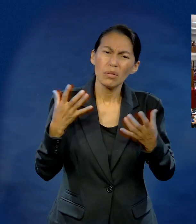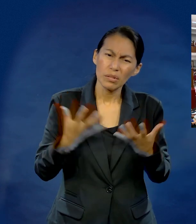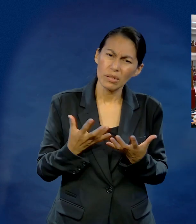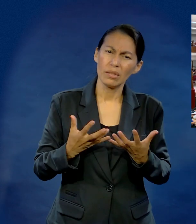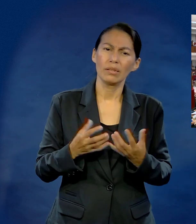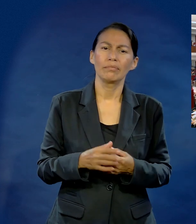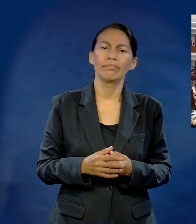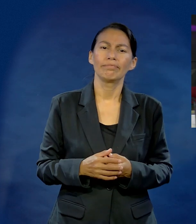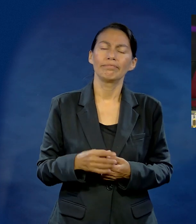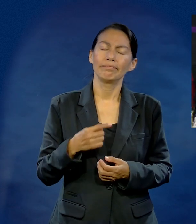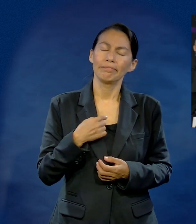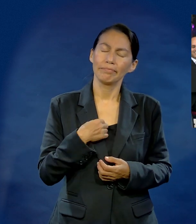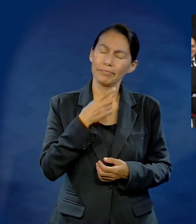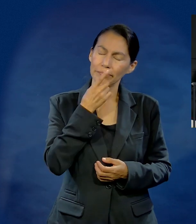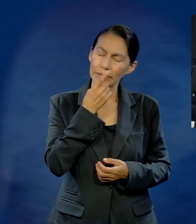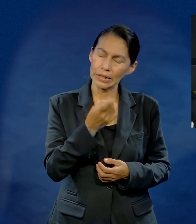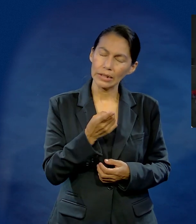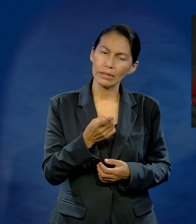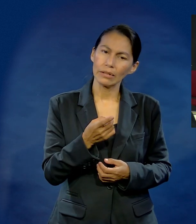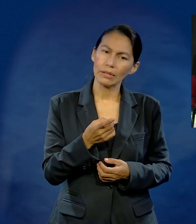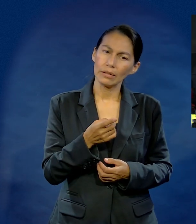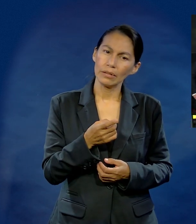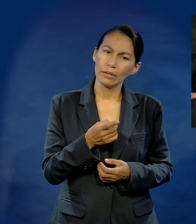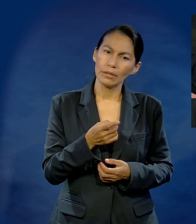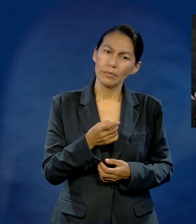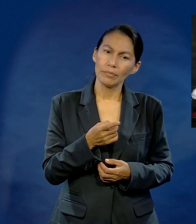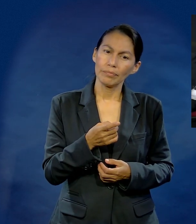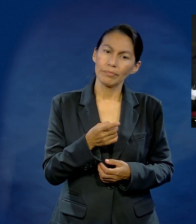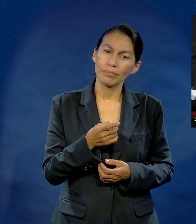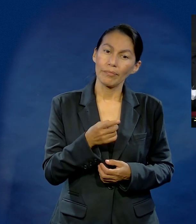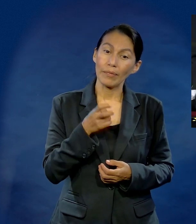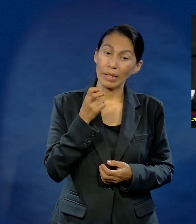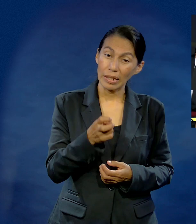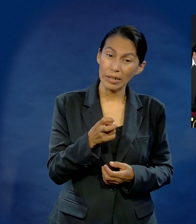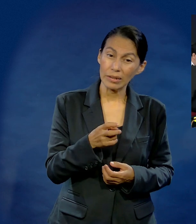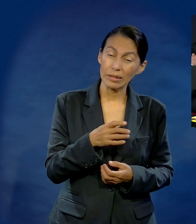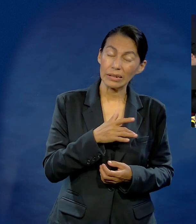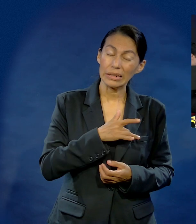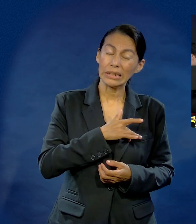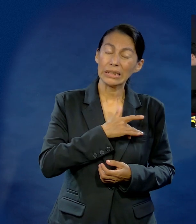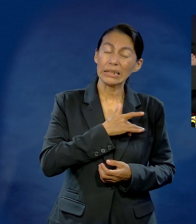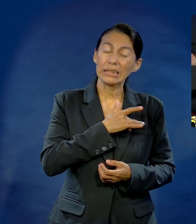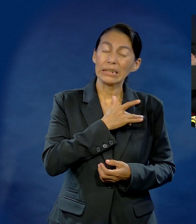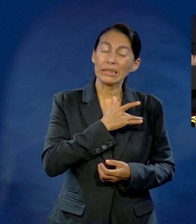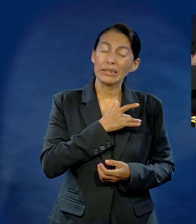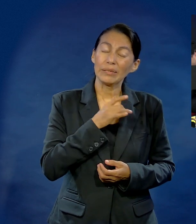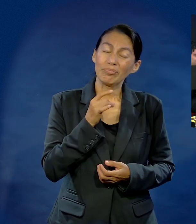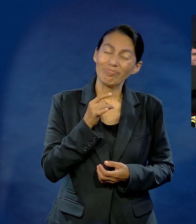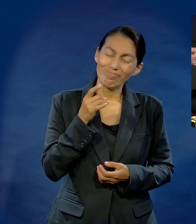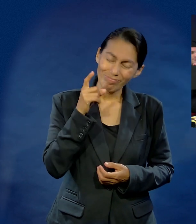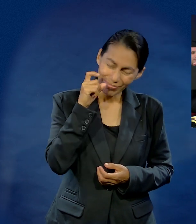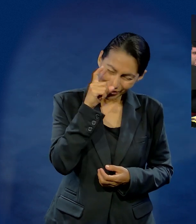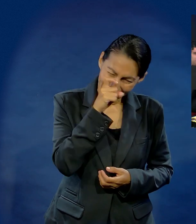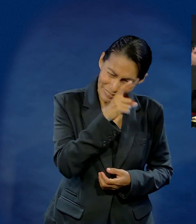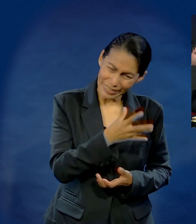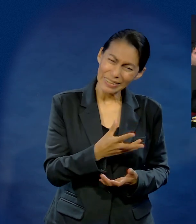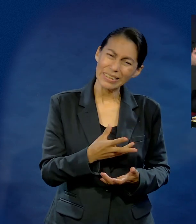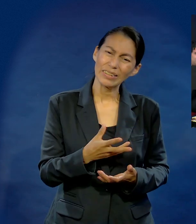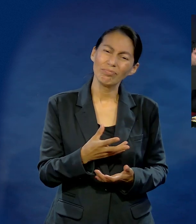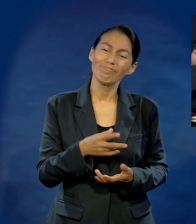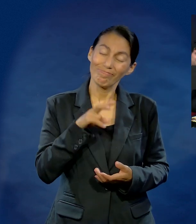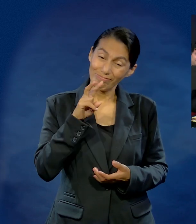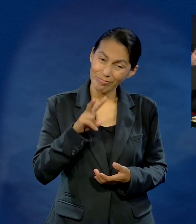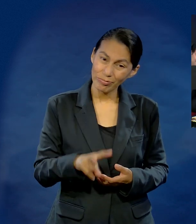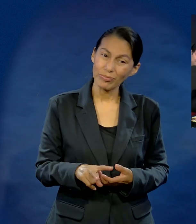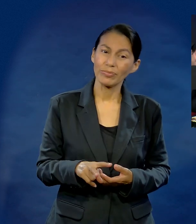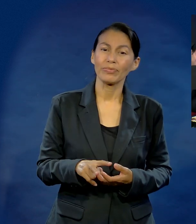Pero no es la moraleja, no. Mire qué interesante, estamos hablando del hijo, años después, enfrentando el mismo